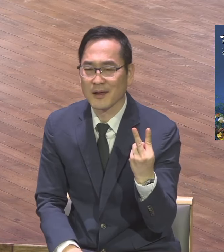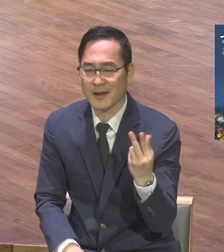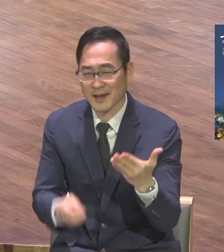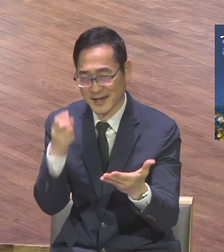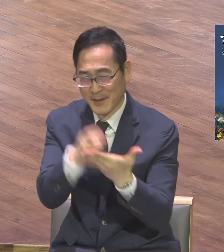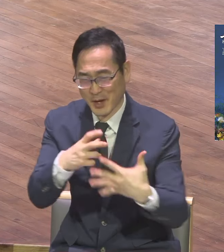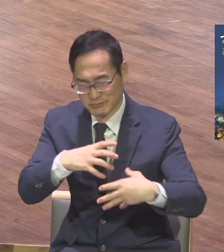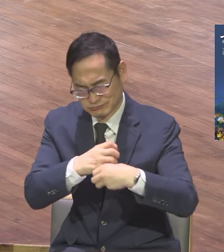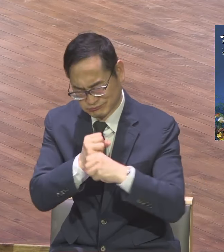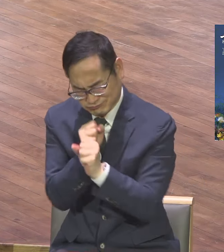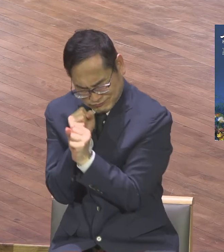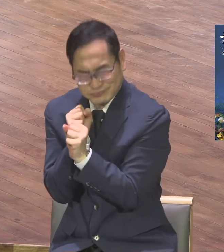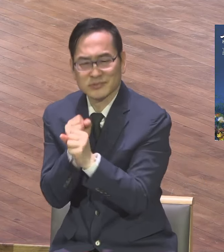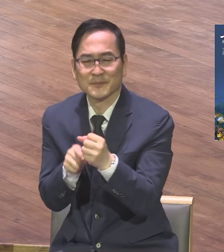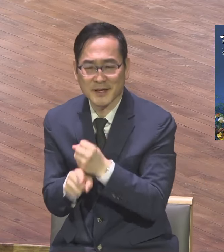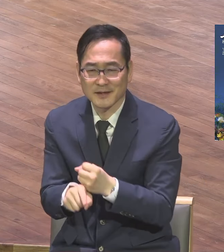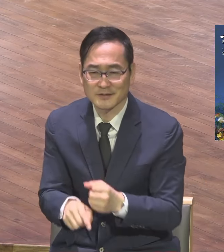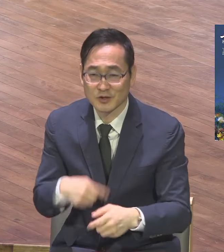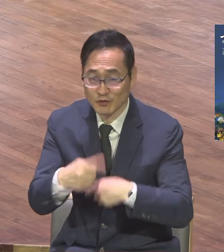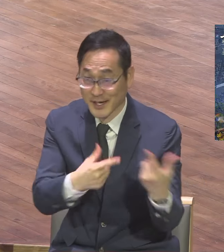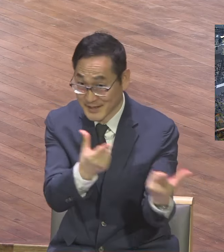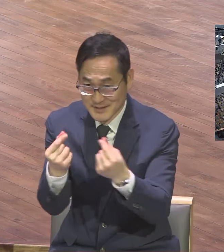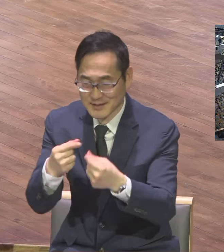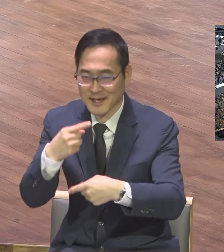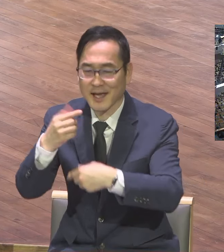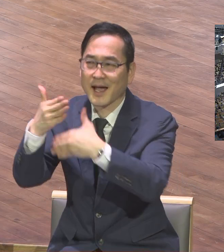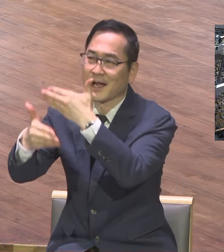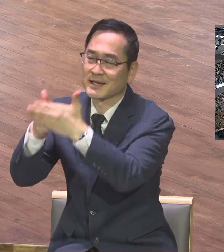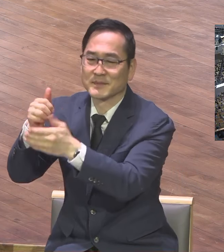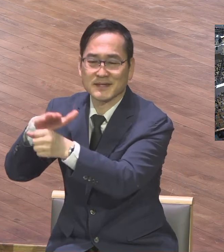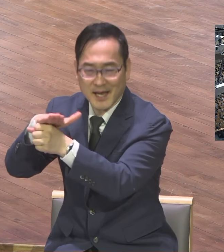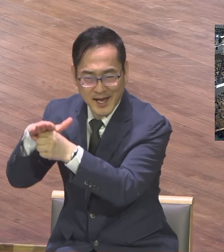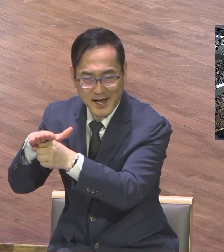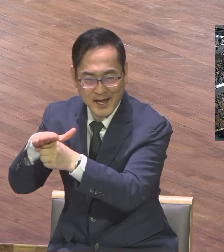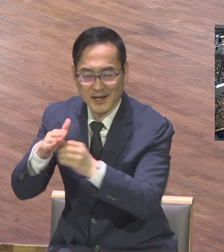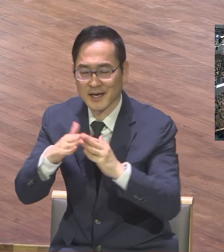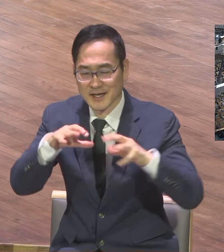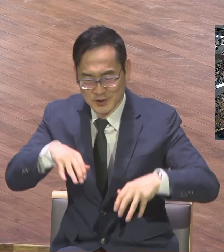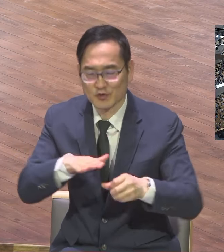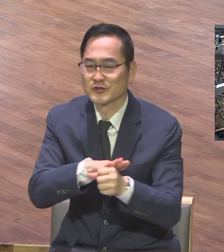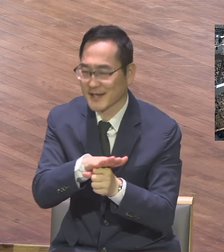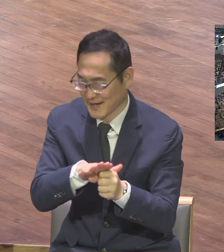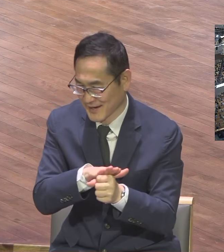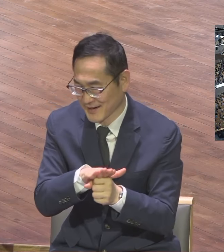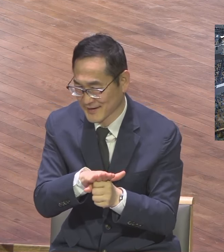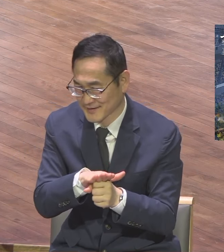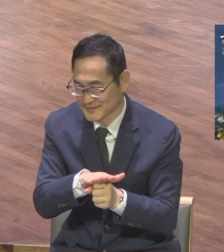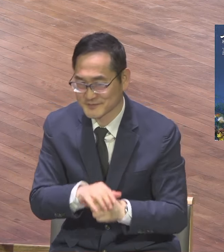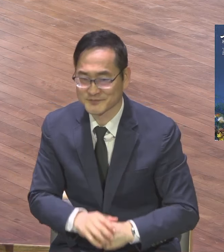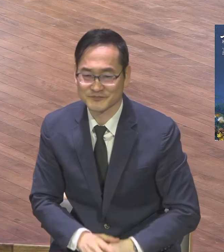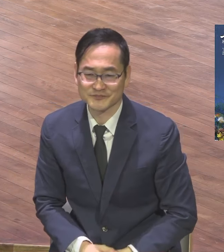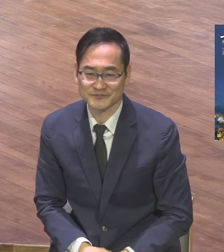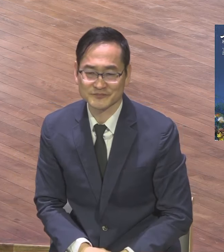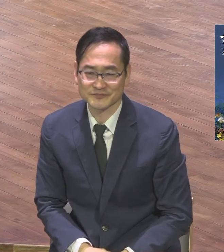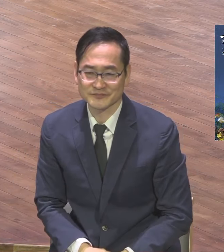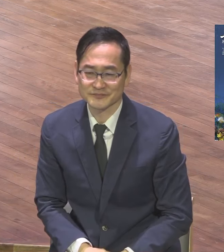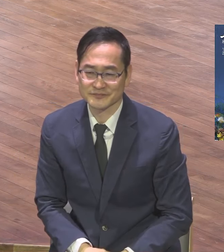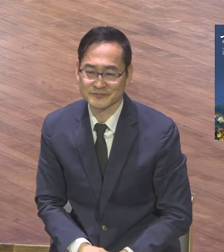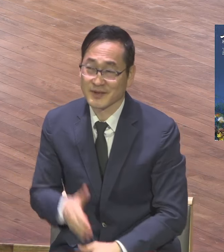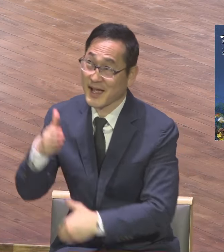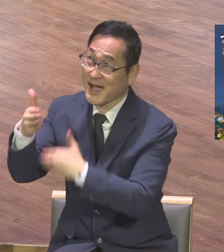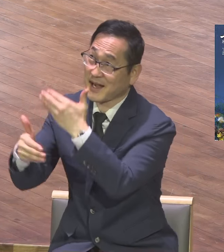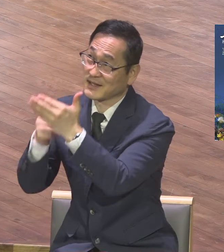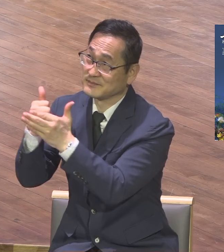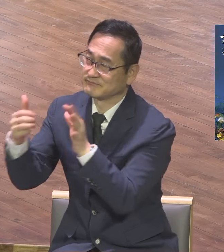끝이에요. 같이 봅시다. 하나님 사랑, 하나님 사랑. 이웃 사랑. 다시 말해서 하나님과 생명적